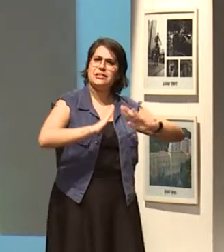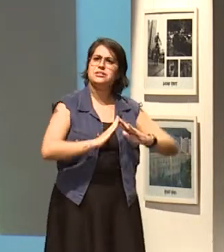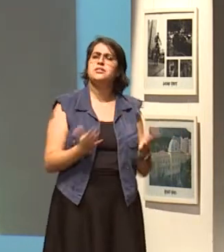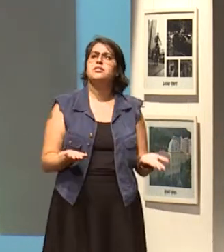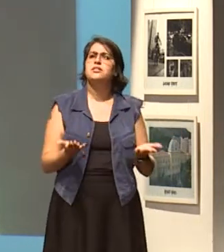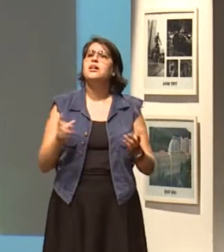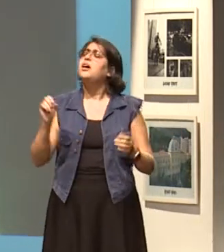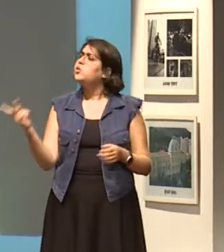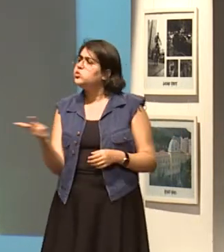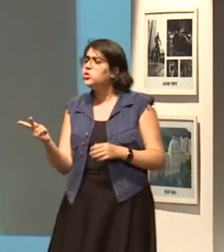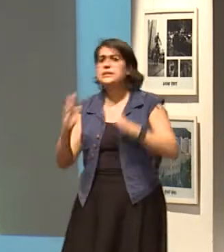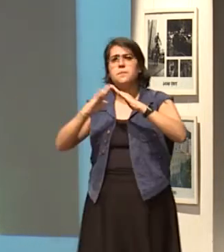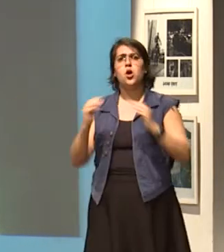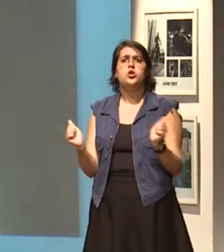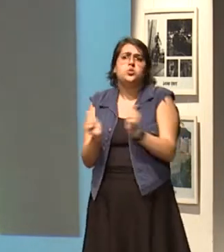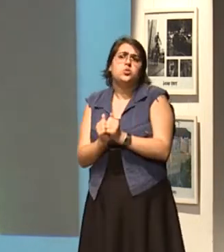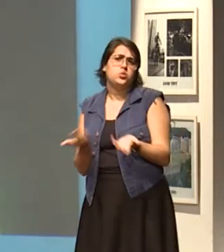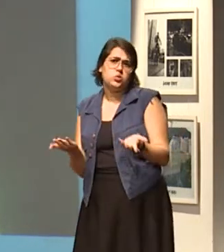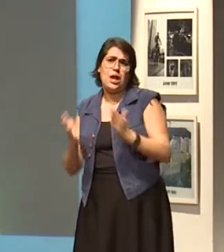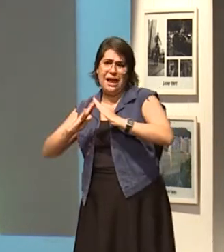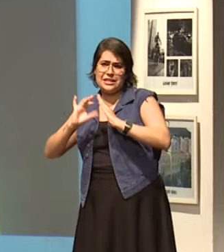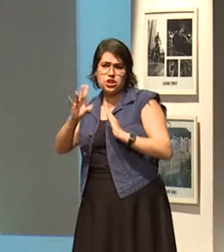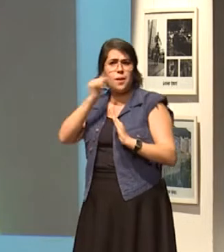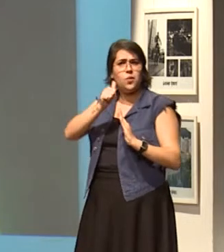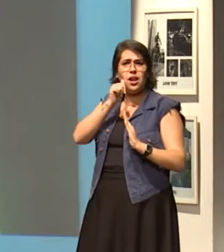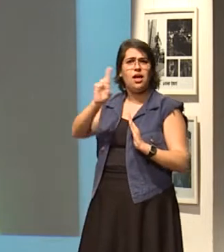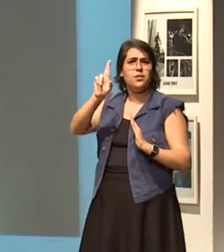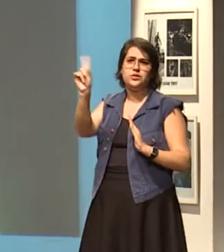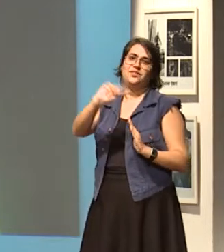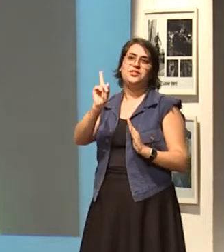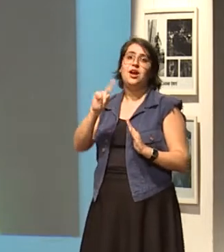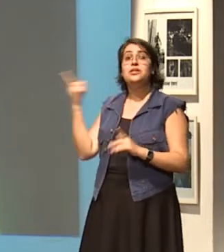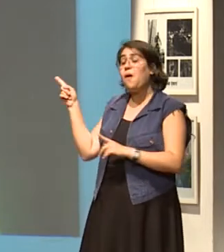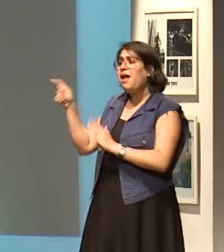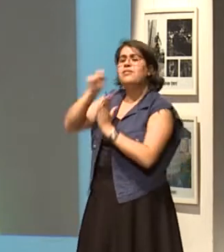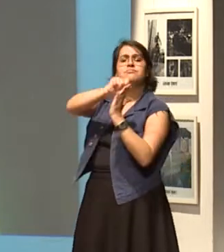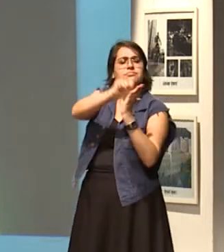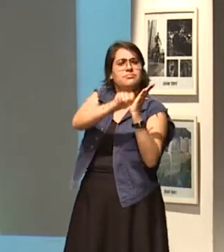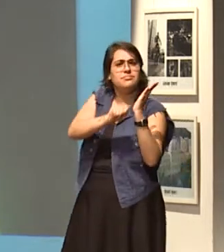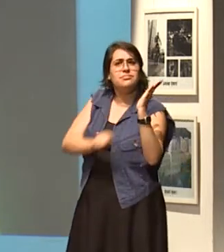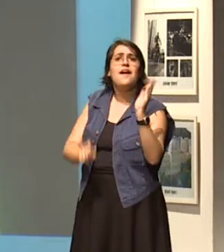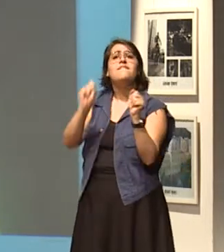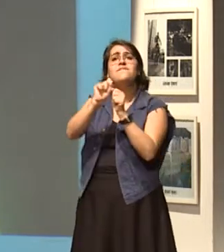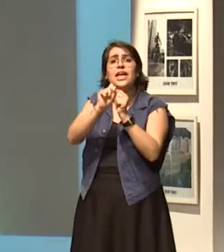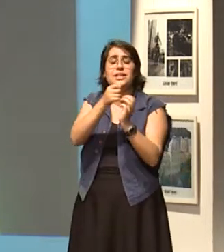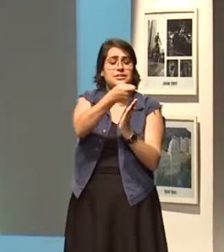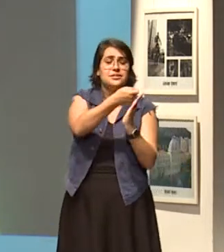ensinado a se profissionalizar e as mulheres as questões de casa, e o homem não ter responsabilidade nenhuma